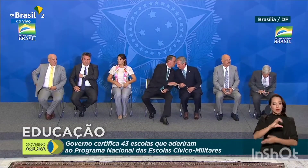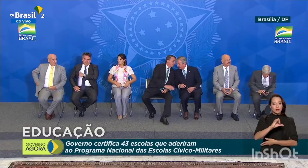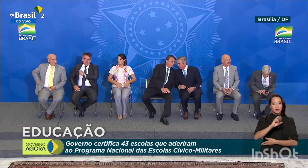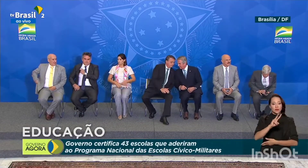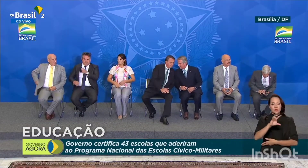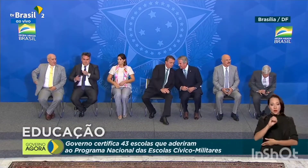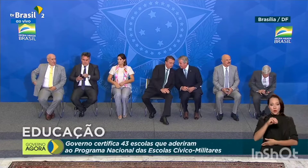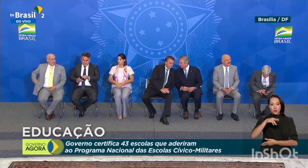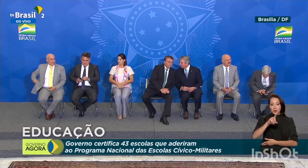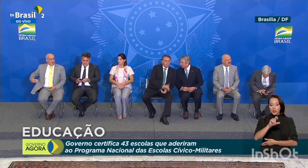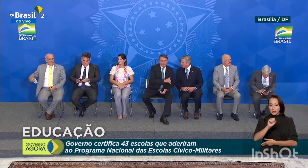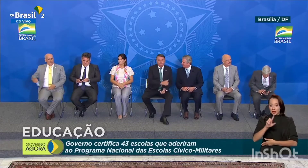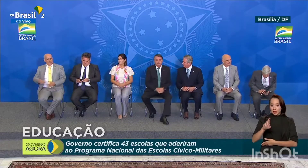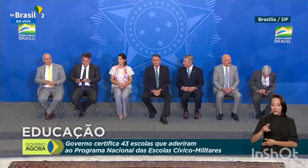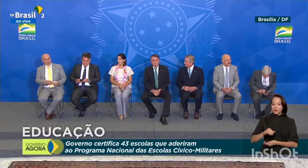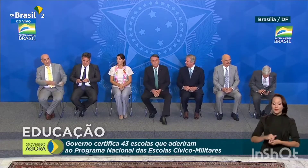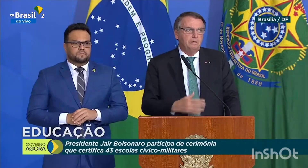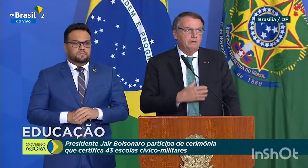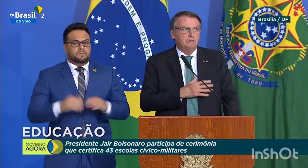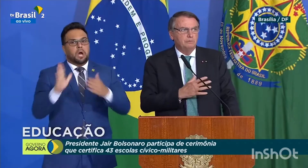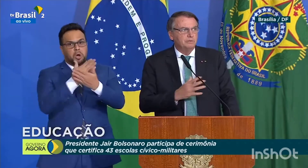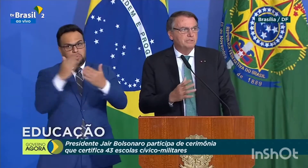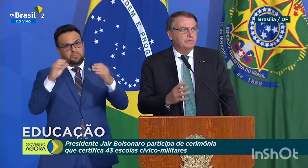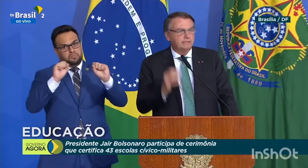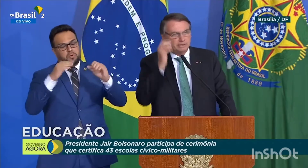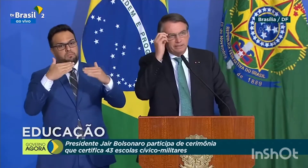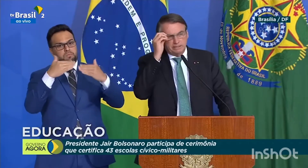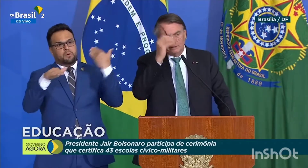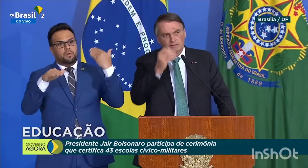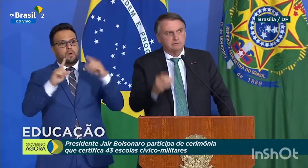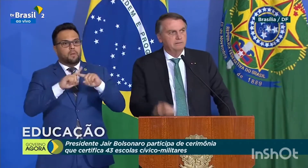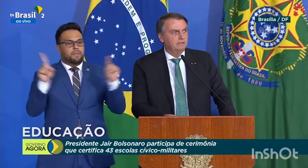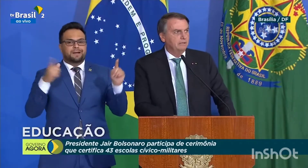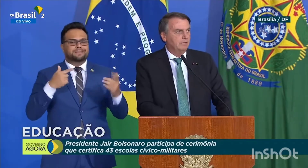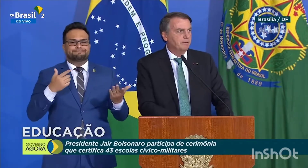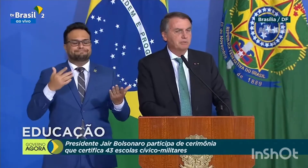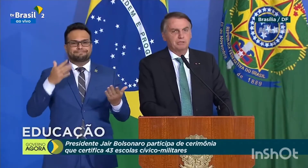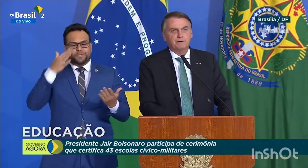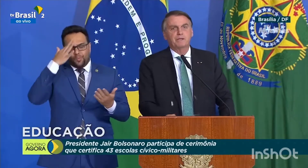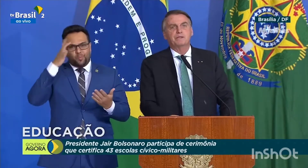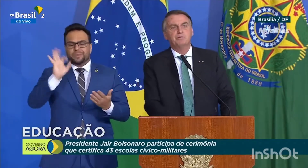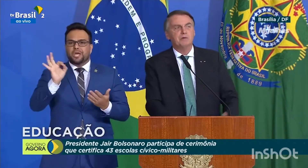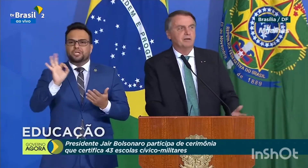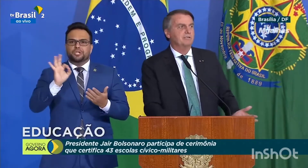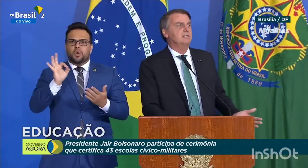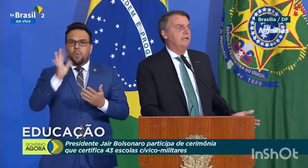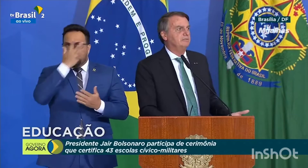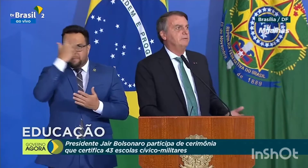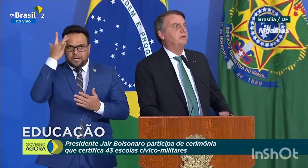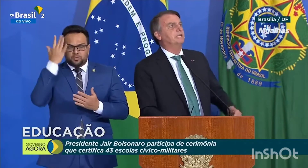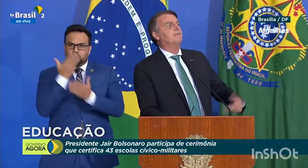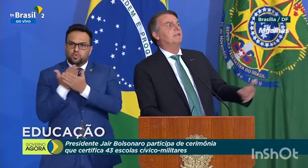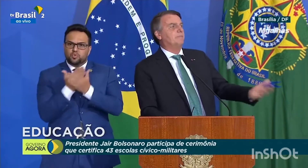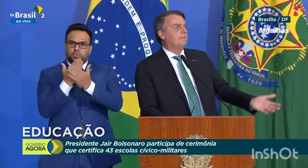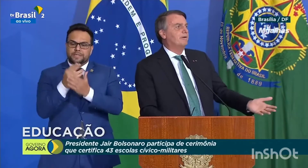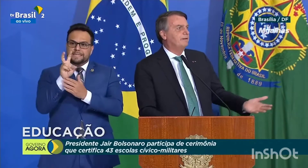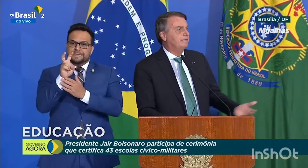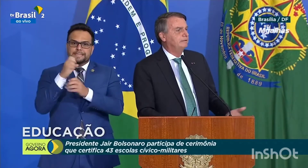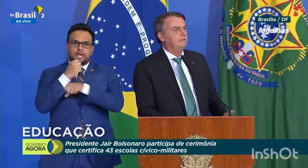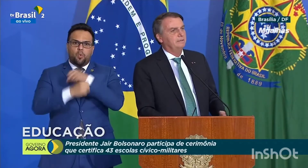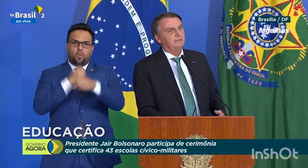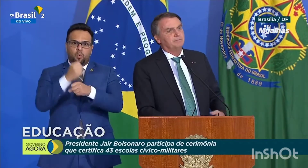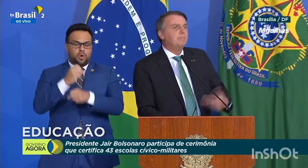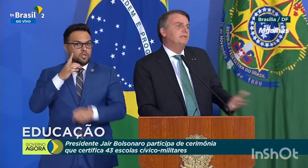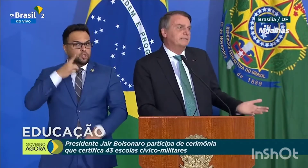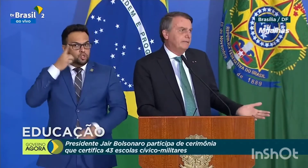para o exercício da advocacia eu não consigo entender que uma pessoa faz cinco anos de direito e depois tem que